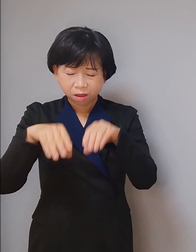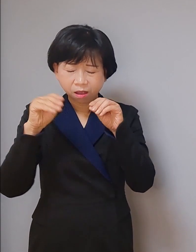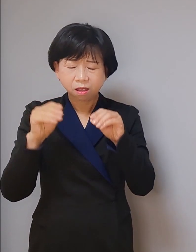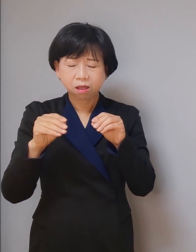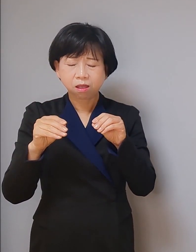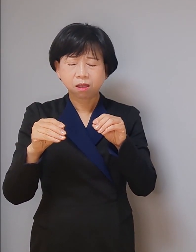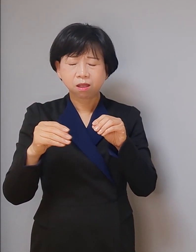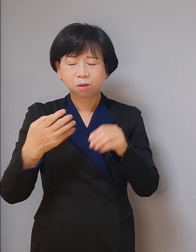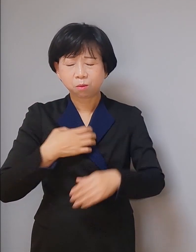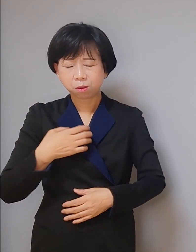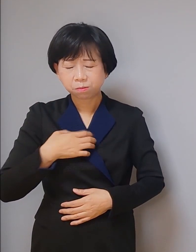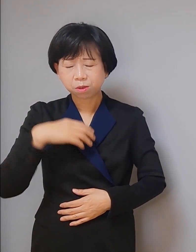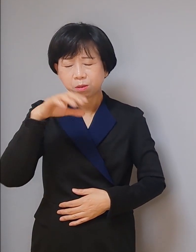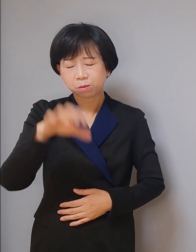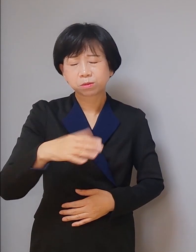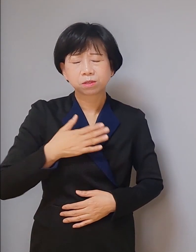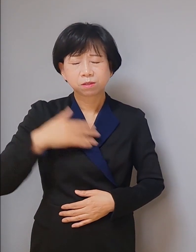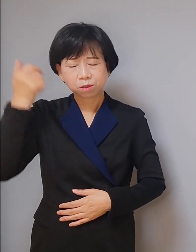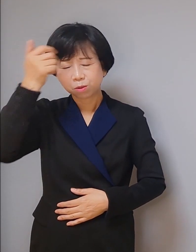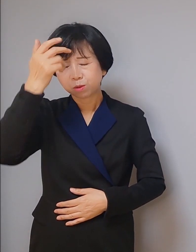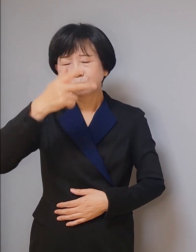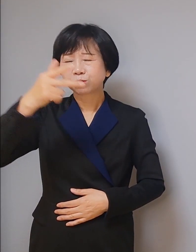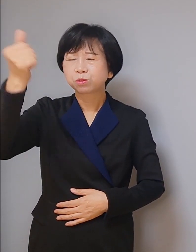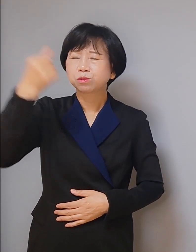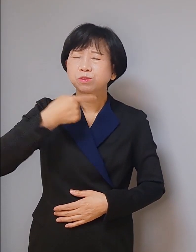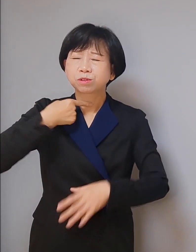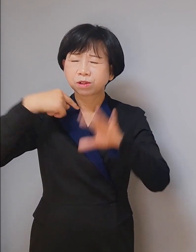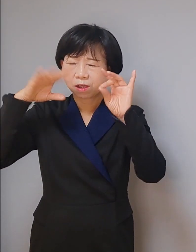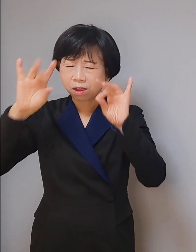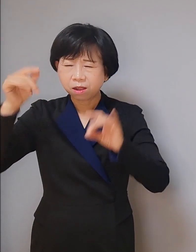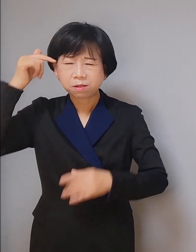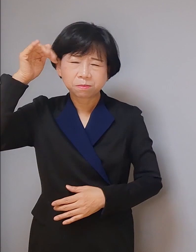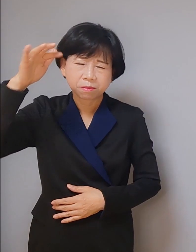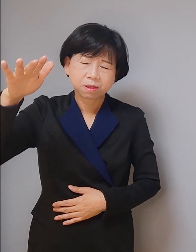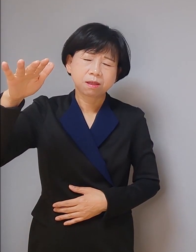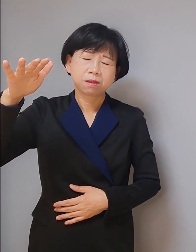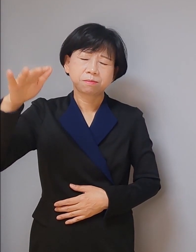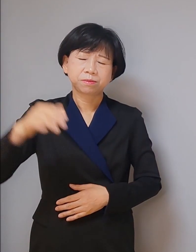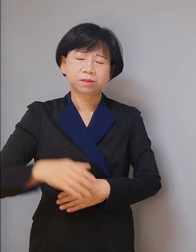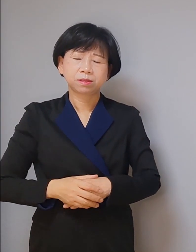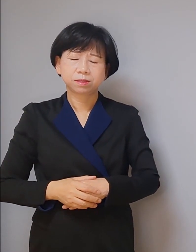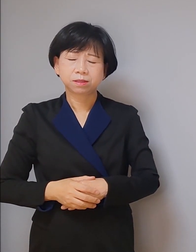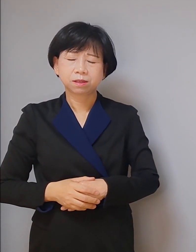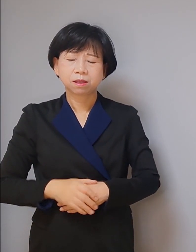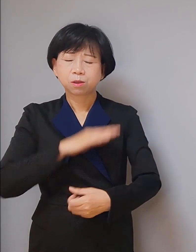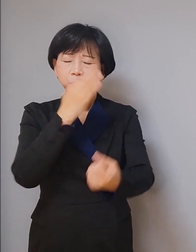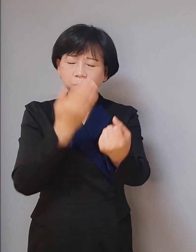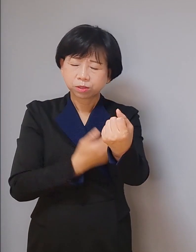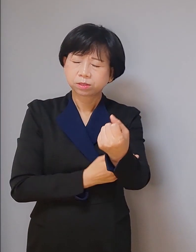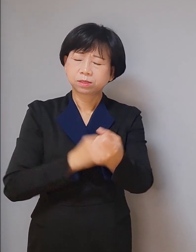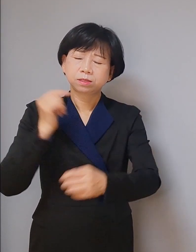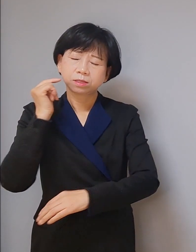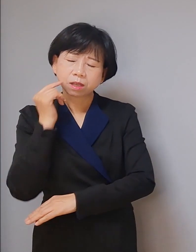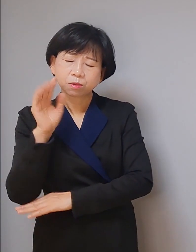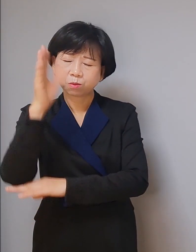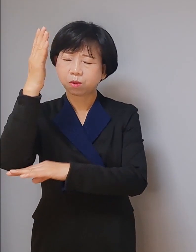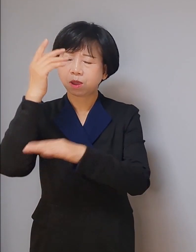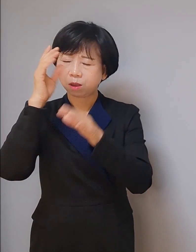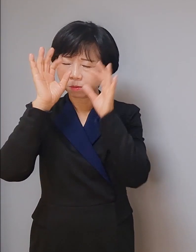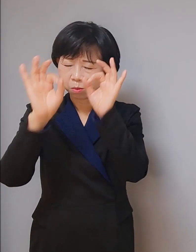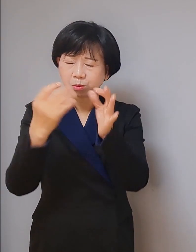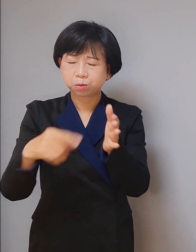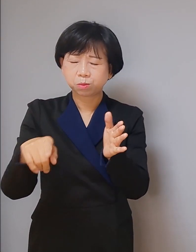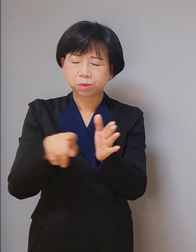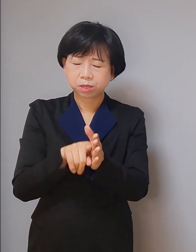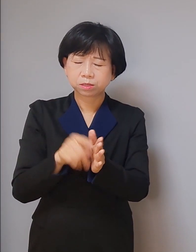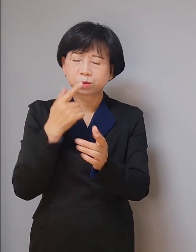영혼이 주를 갈망하며 내 육체가 주를 앙모하나이다. 내가 주의 권능과 영광을 보기 위하여